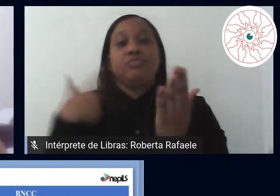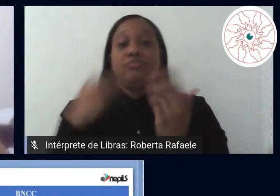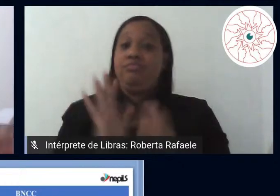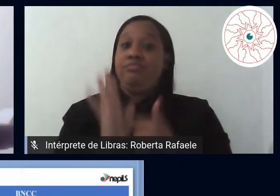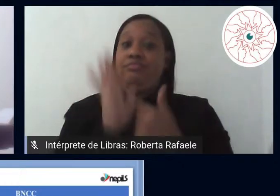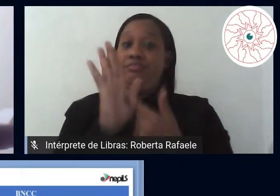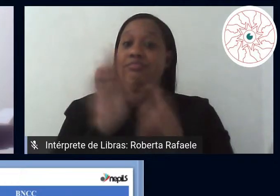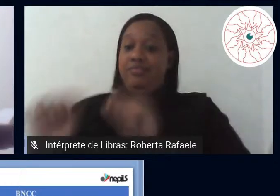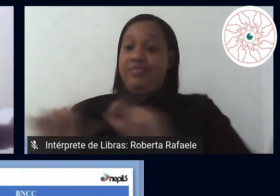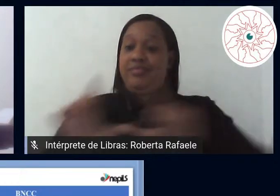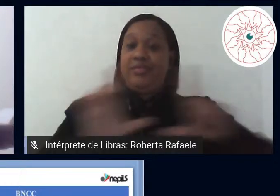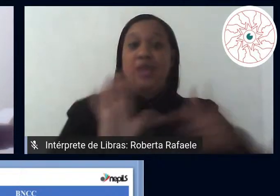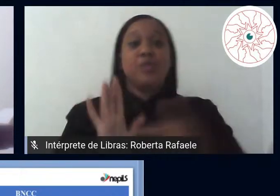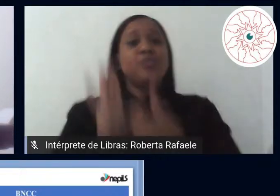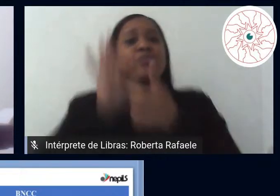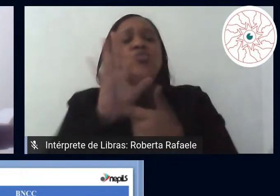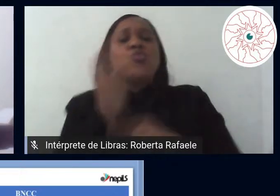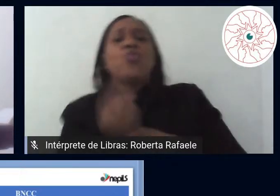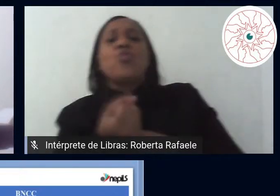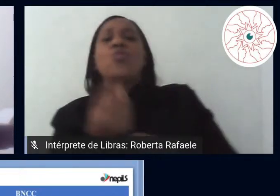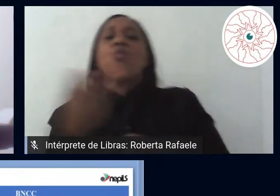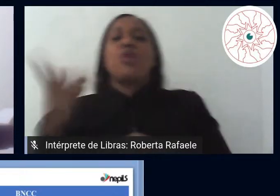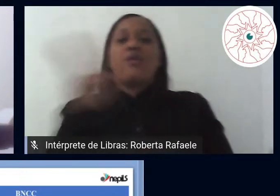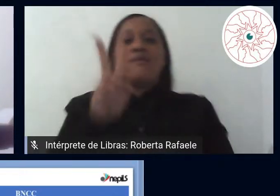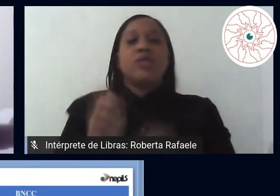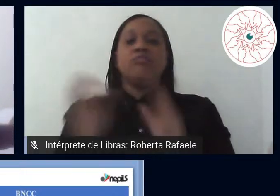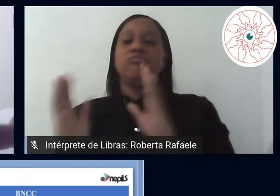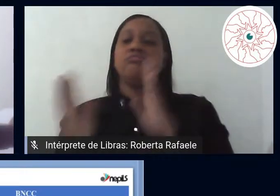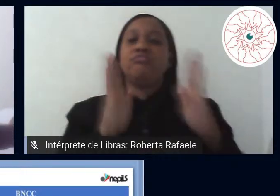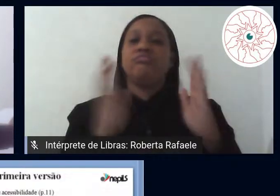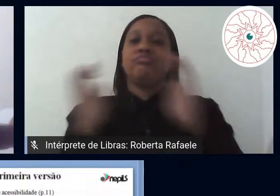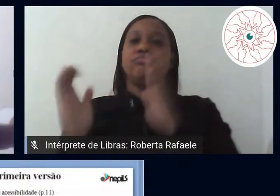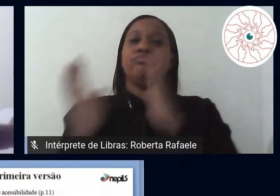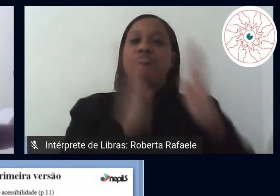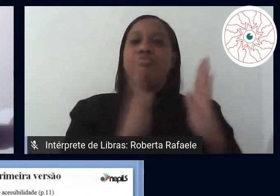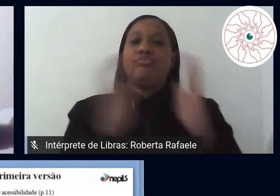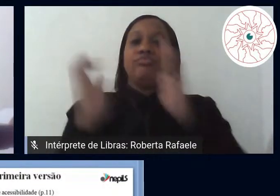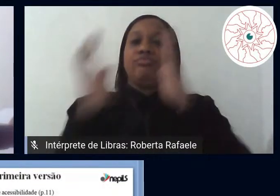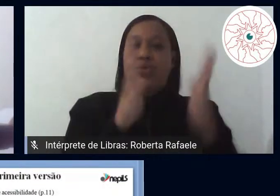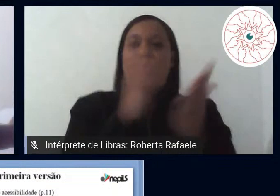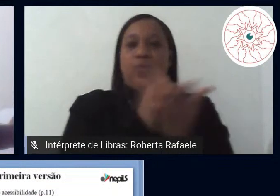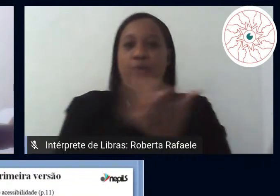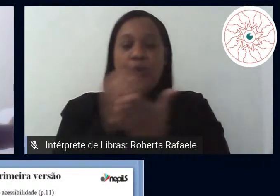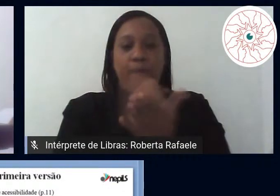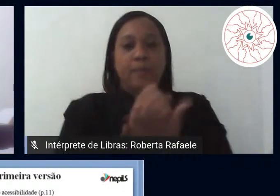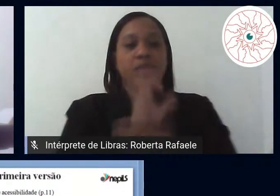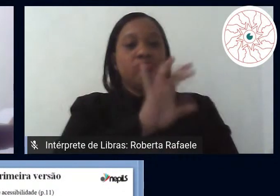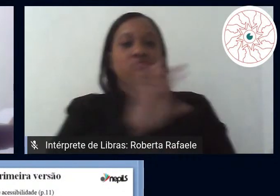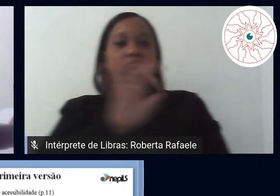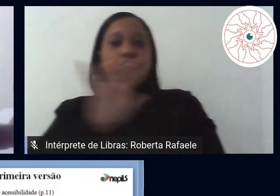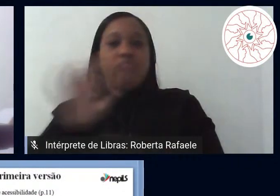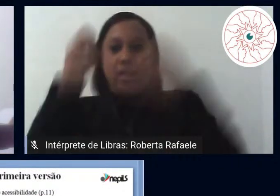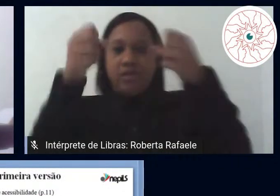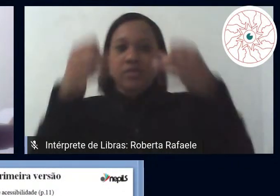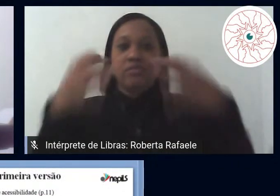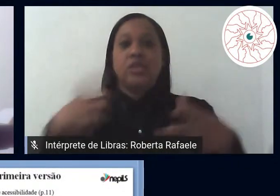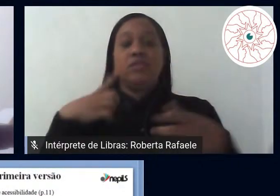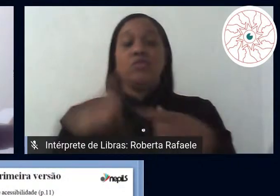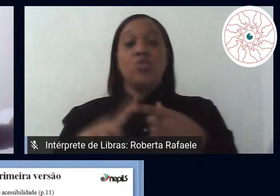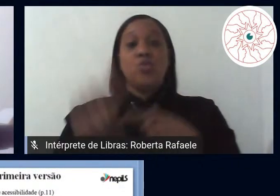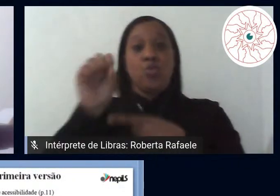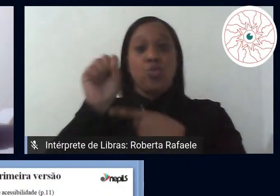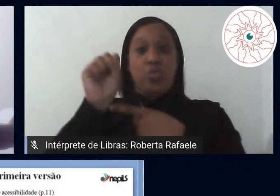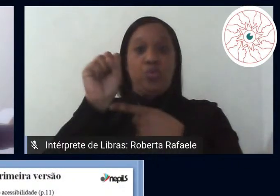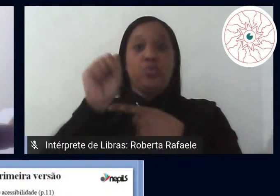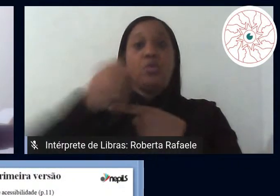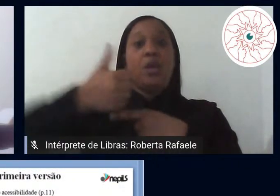as vezes que foi aparecendo em cada versão. Na primeira em 2015, tivemos eh oito vezes.